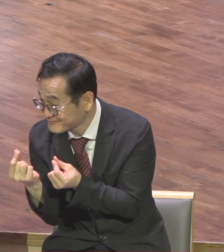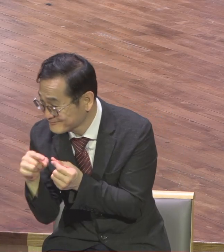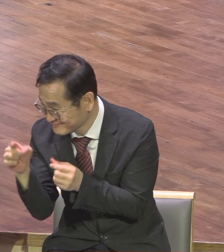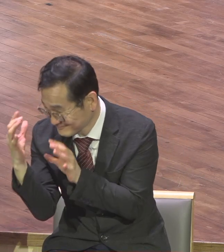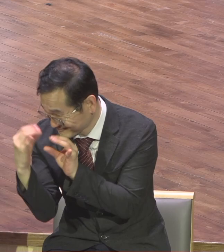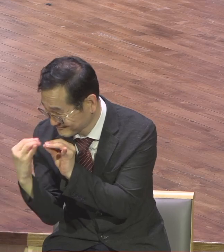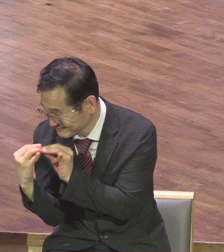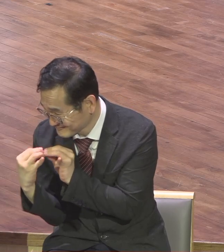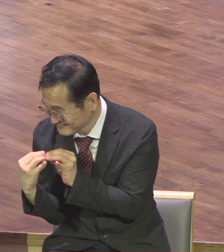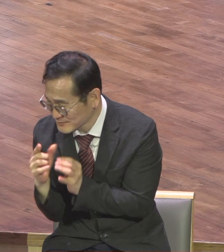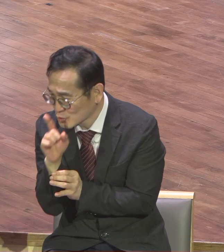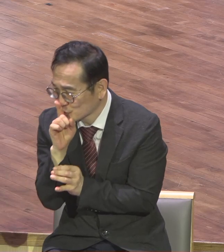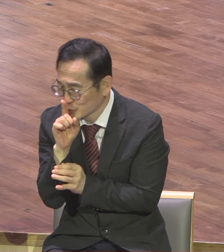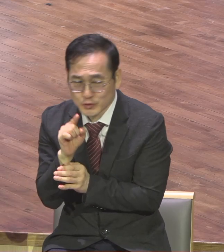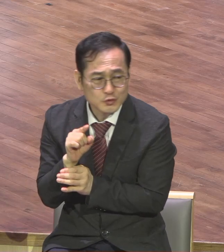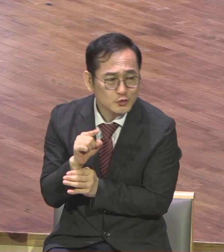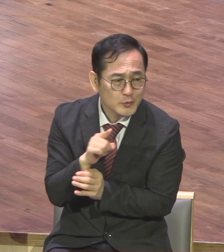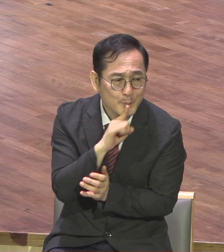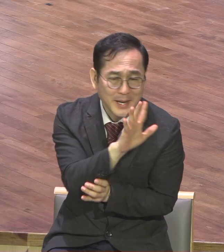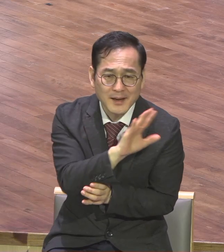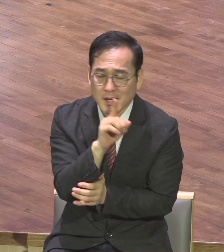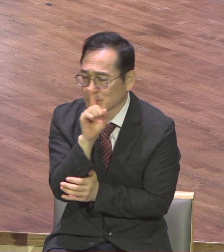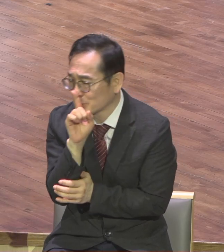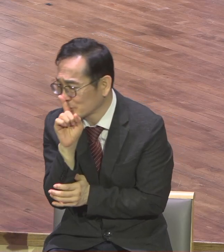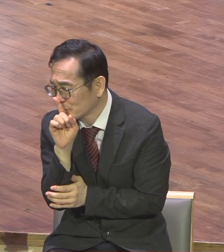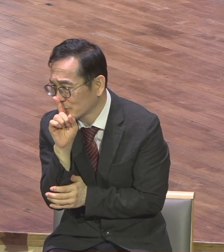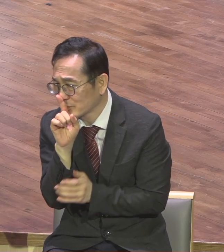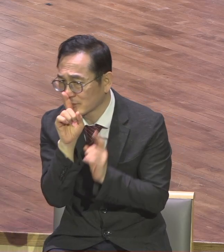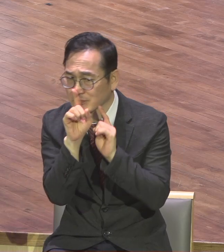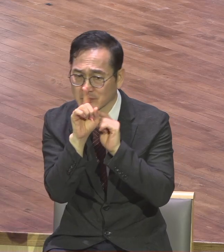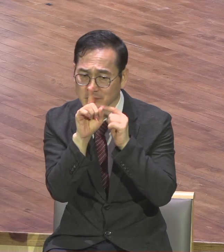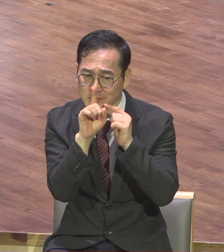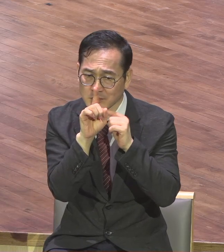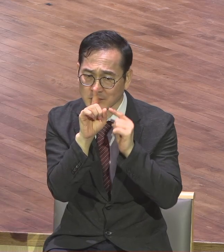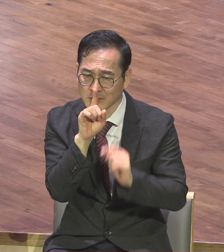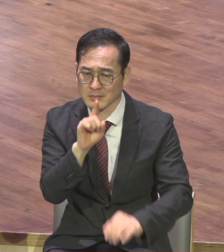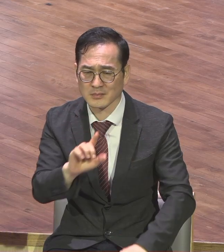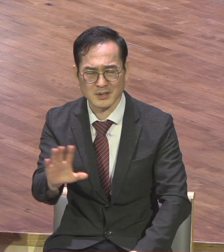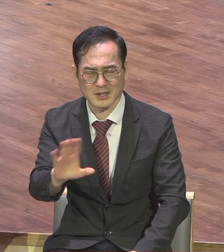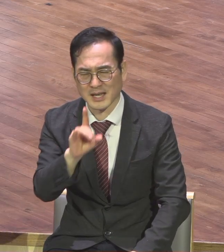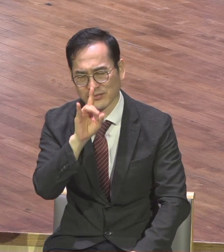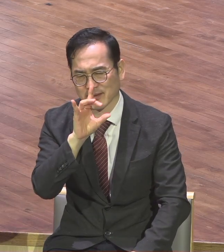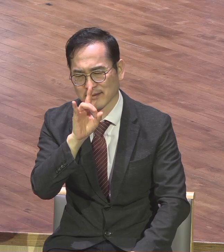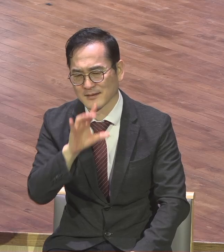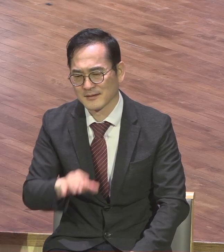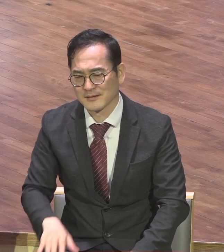우리의 삶은 속삭이는 삶이 되면 안 돼요.